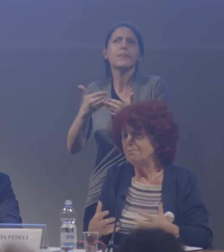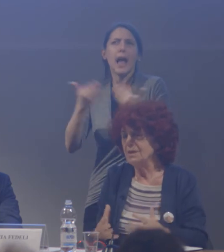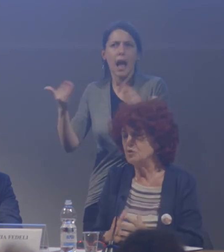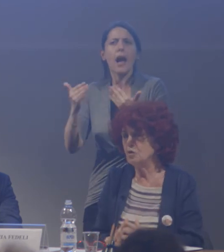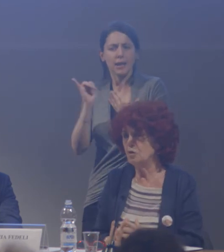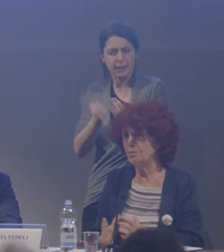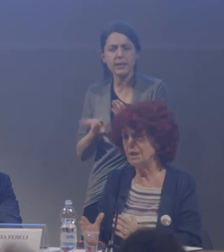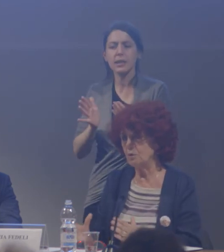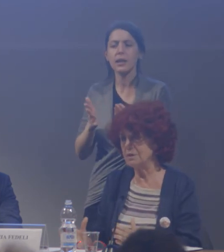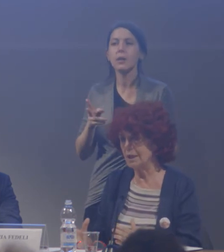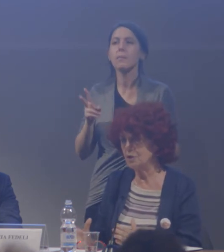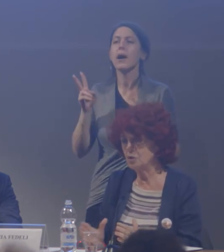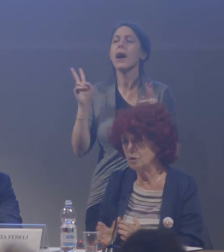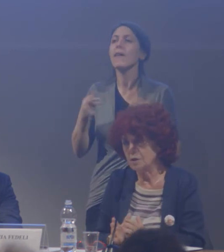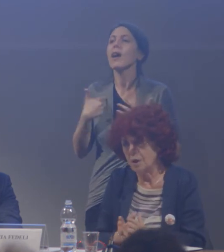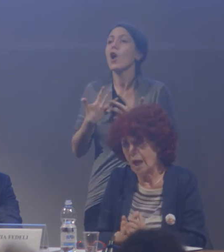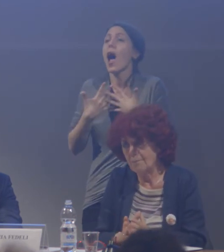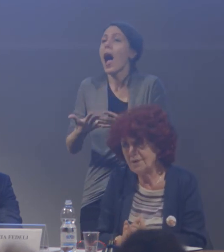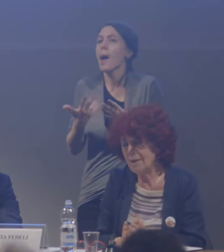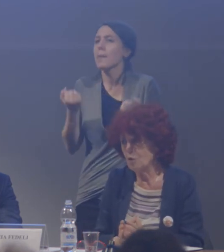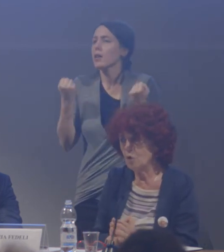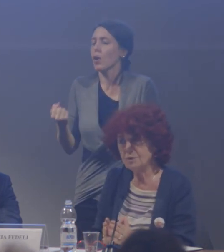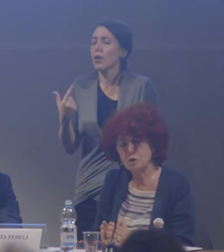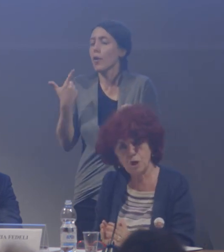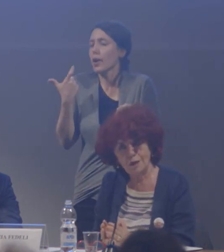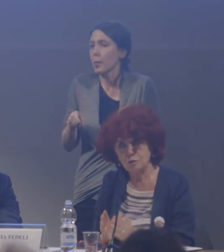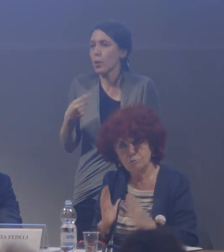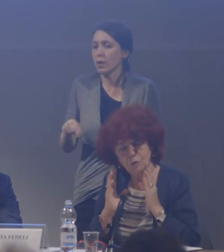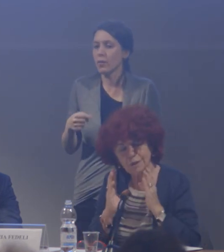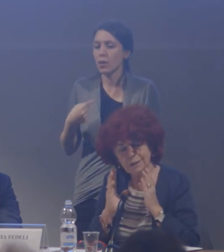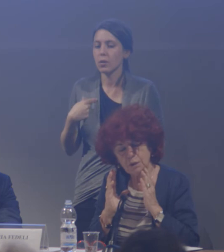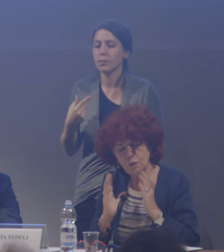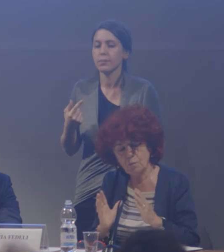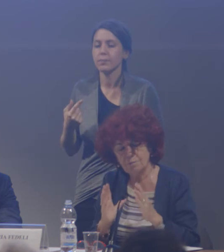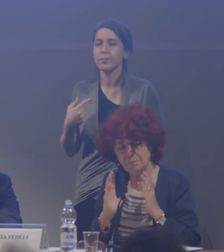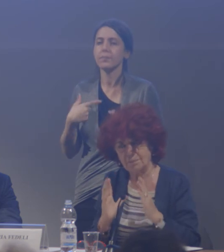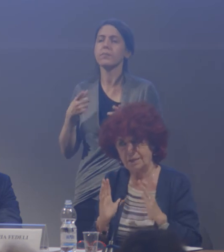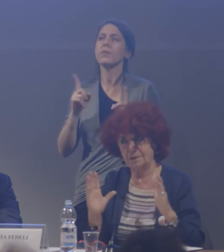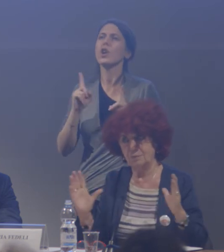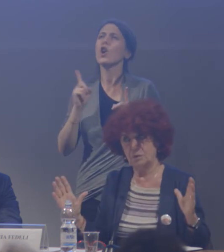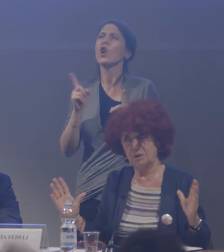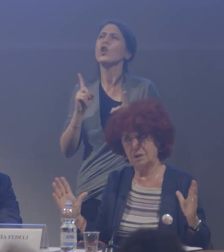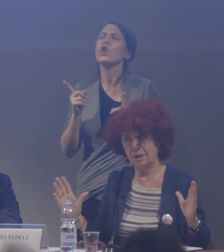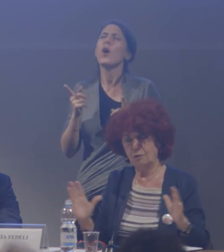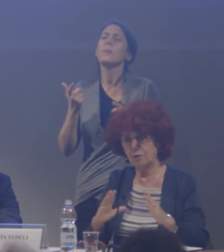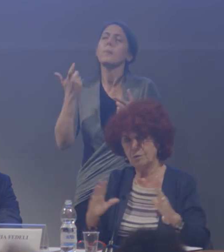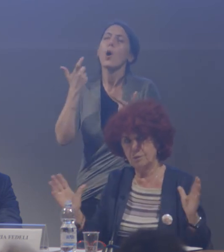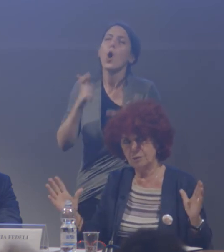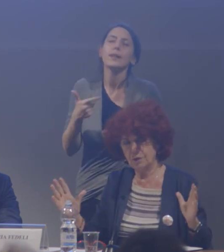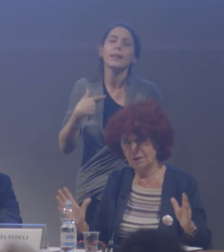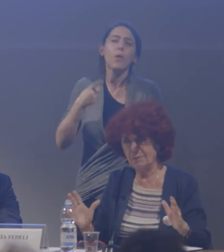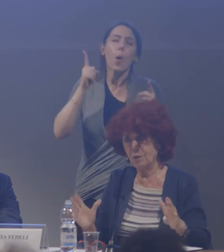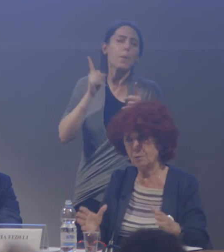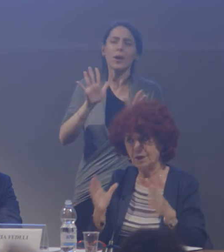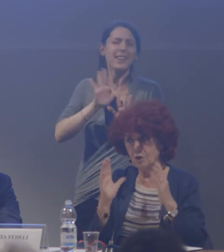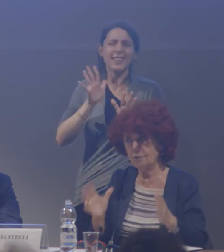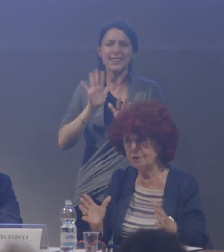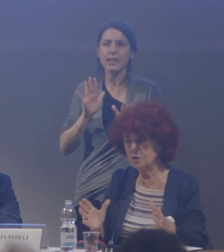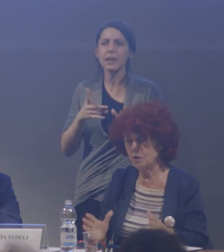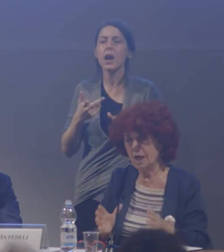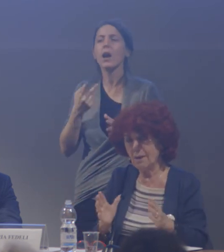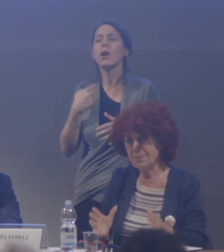mi appassiono per questa ragione. Abbiamo cominciato, guardate, non per parte politica, lo voglio proprio dire, ma proprio